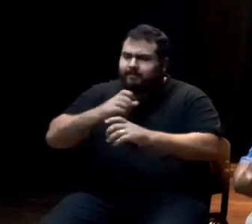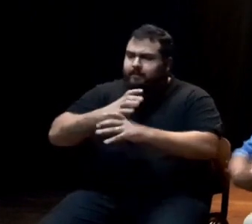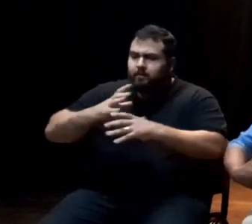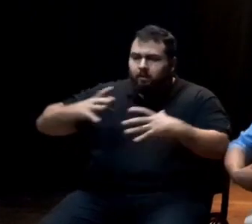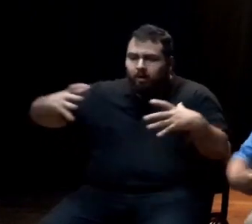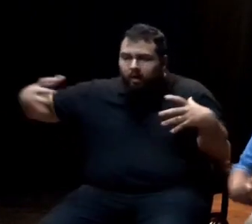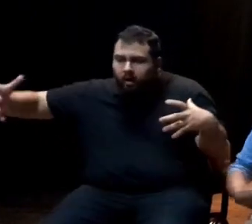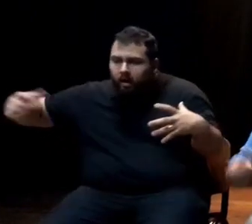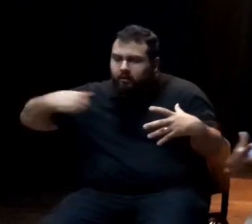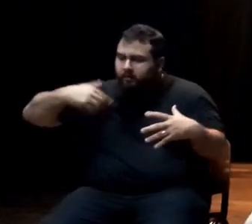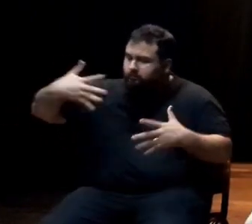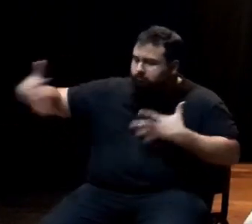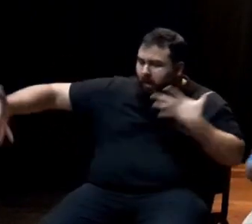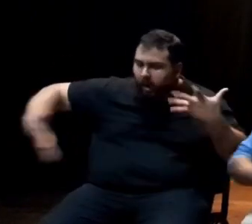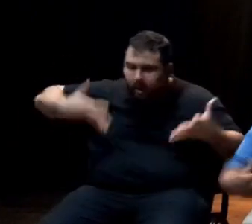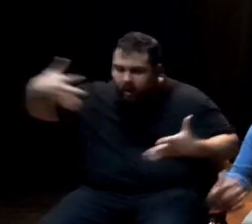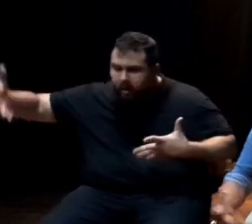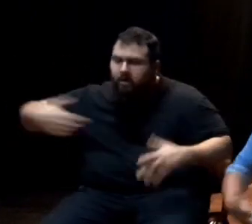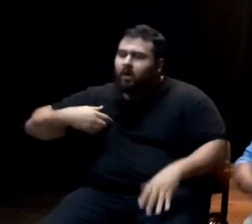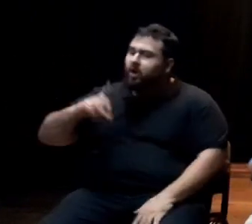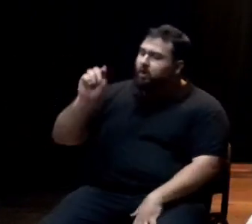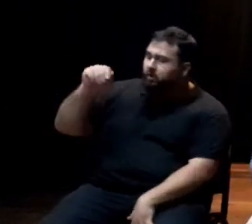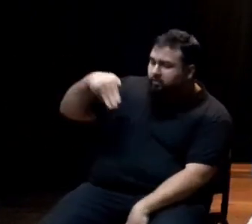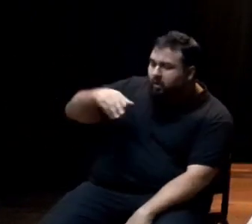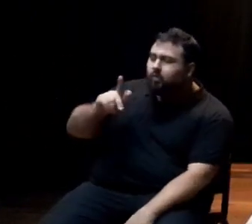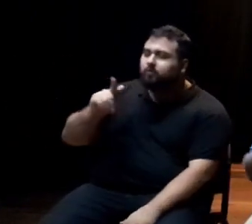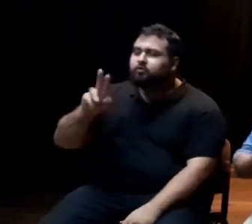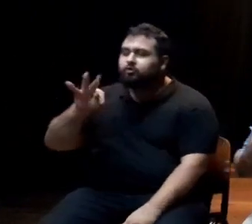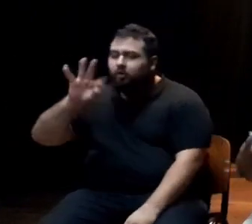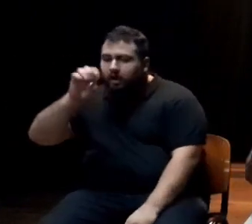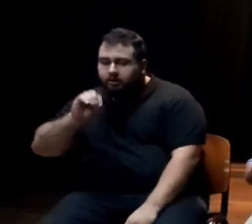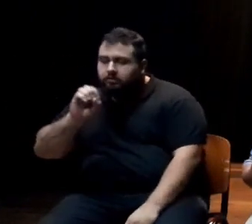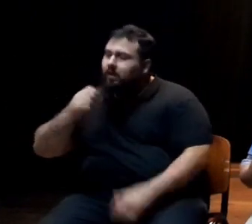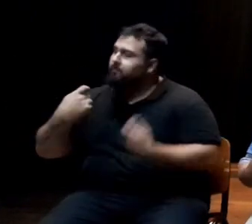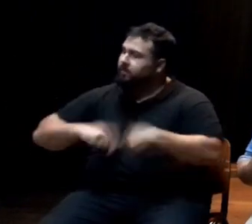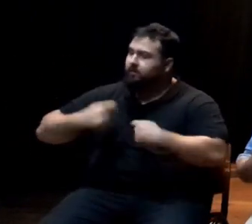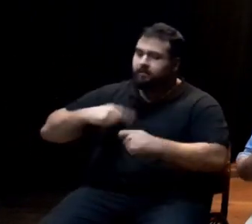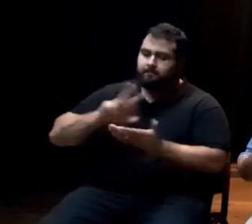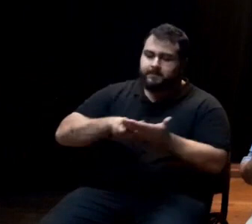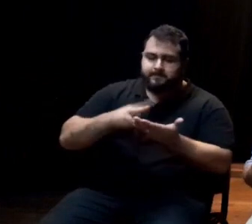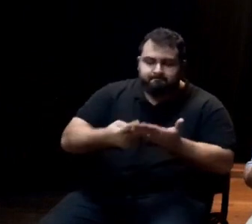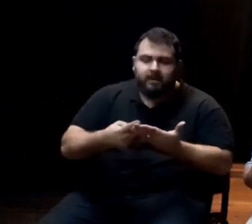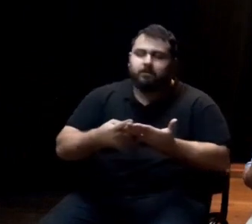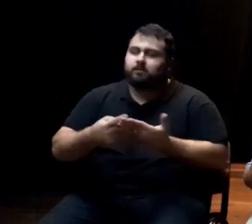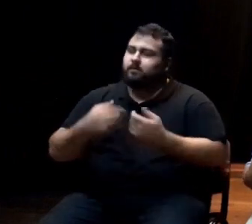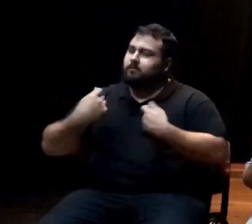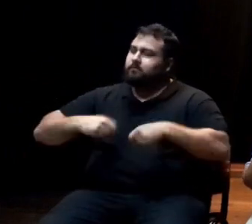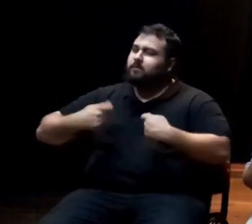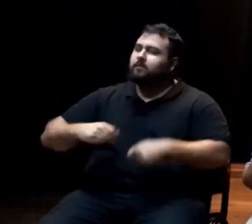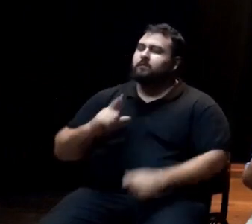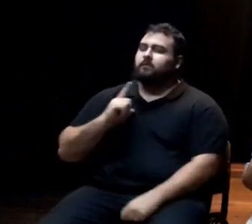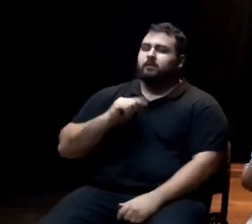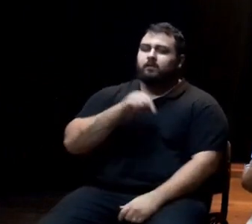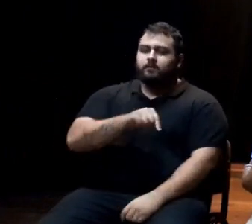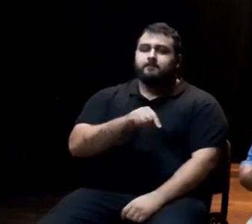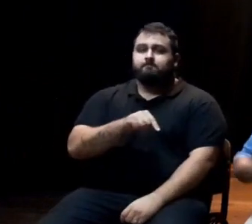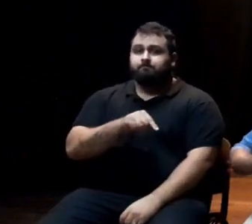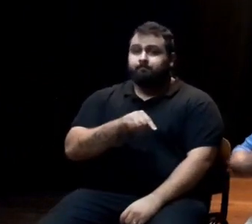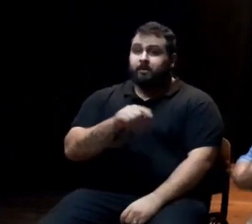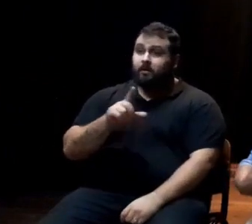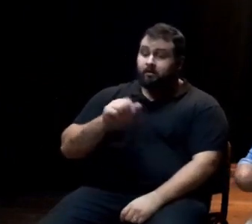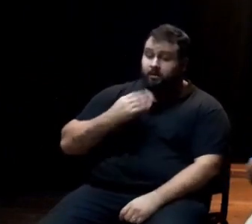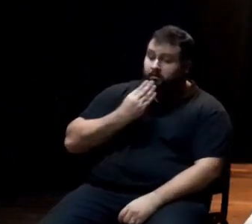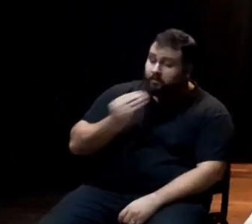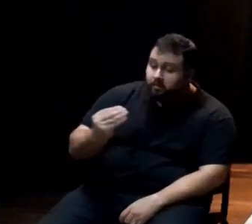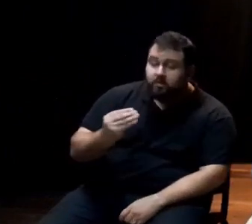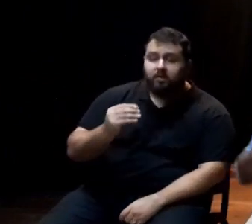assim, não sei o que, não, é Don Quixote, e isso eu tenho que trazer para a minha tradução. Já o Don Quixote, ele não